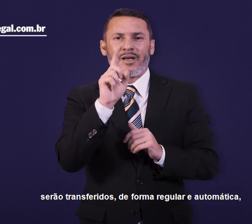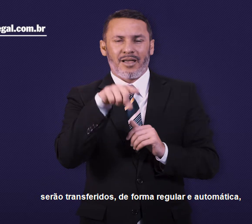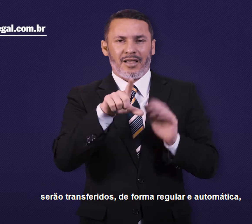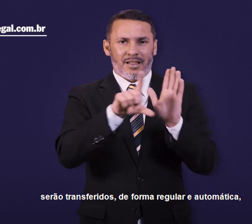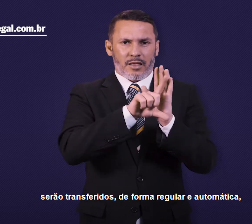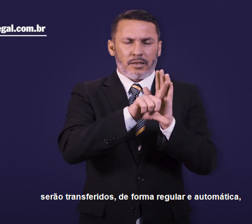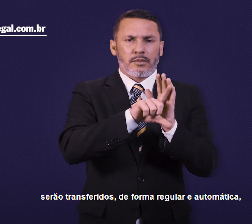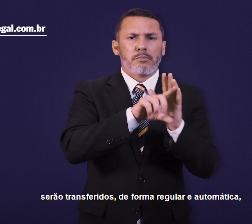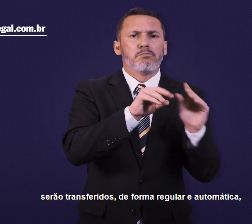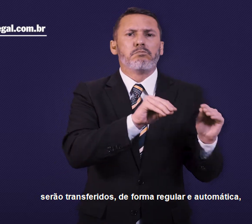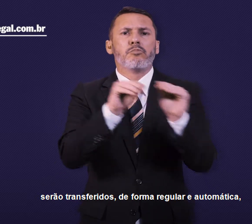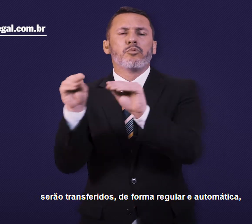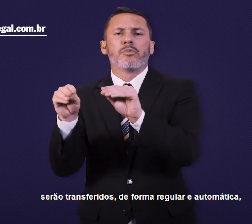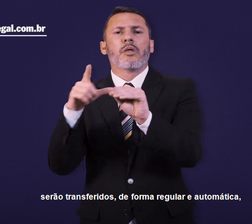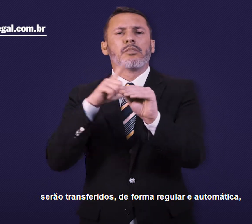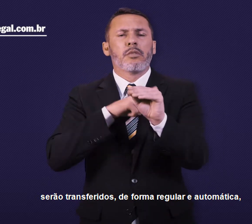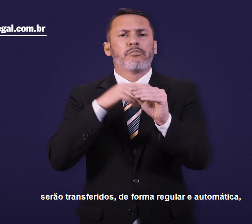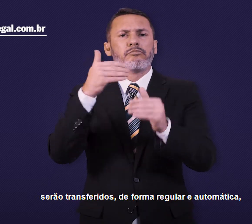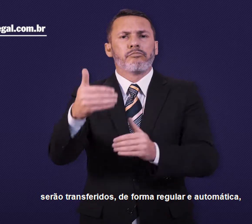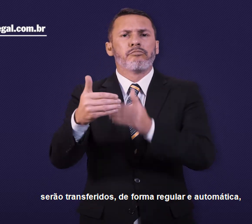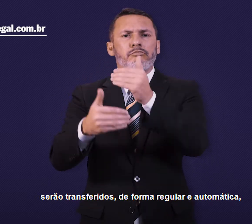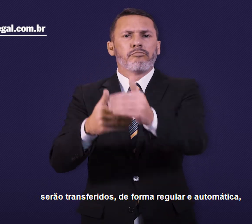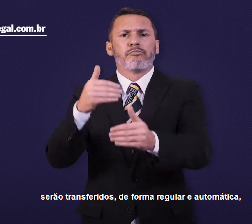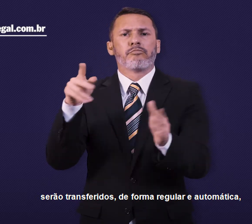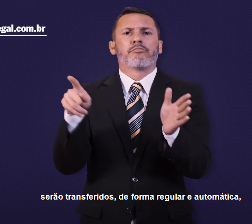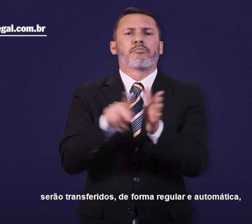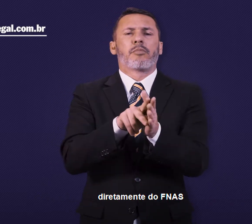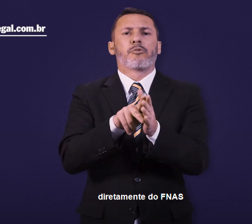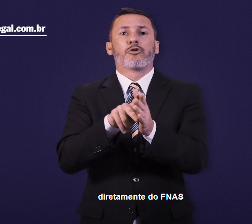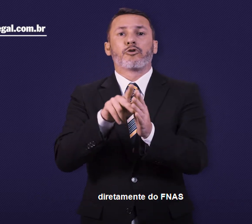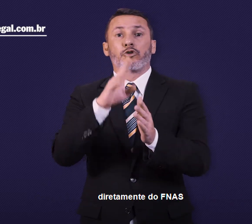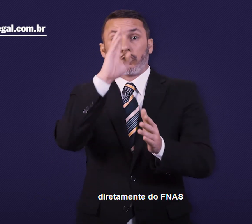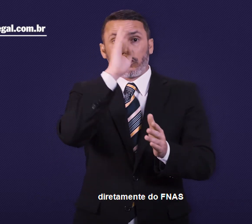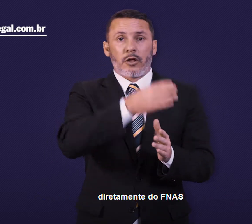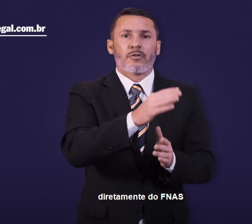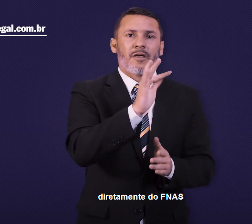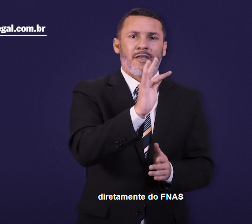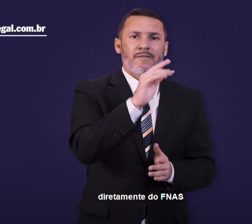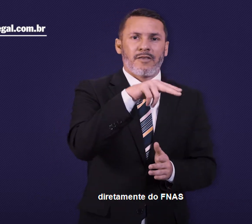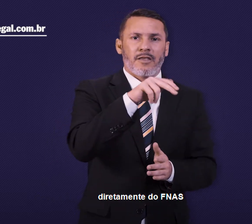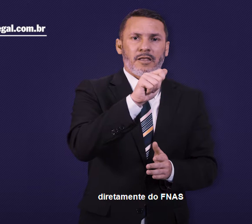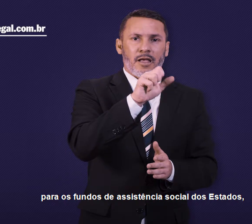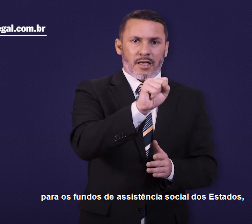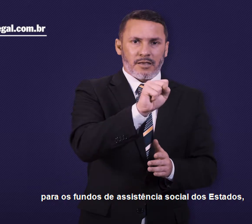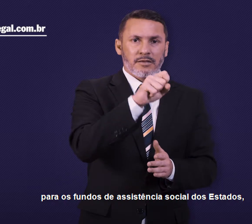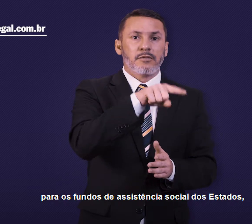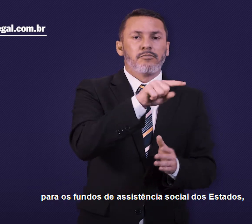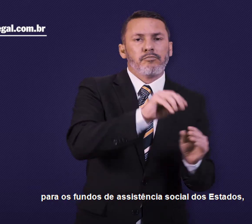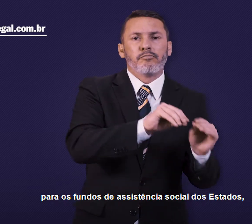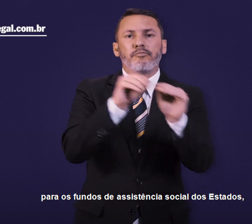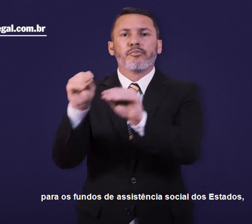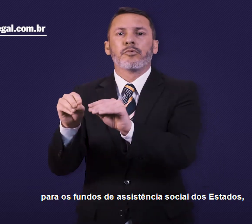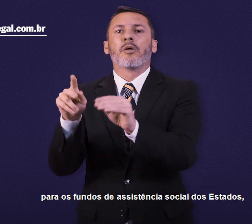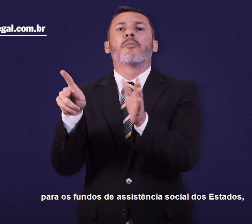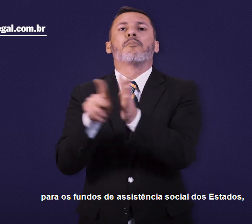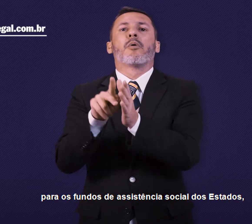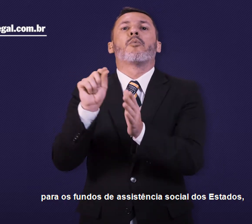serão transferidos de forma regular e automática, diretamente do FNAS para os fundos de assistência social